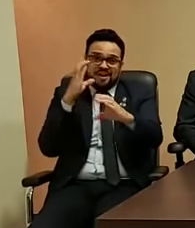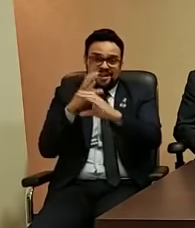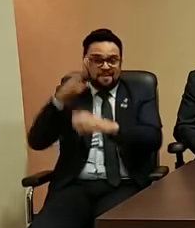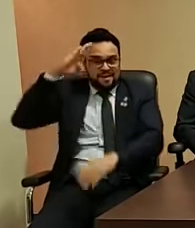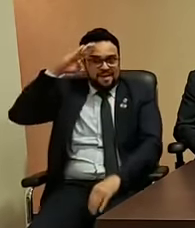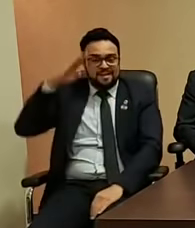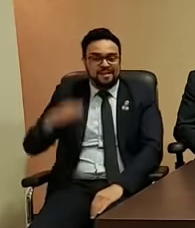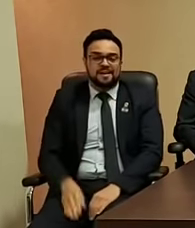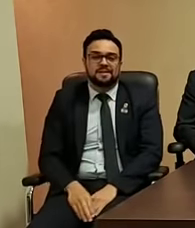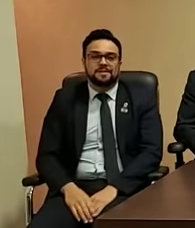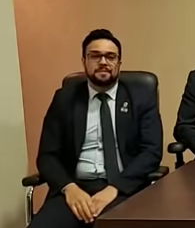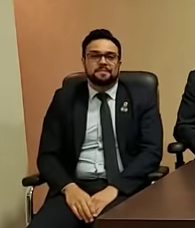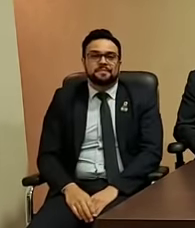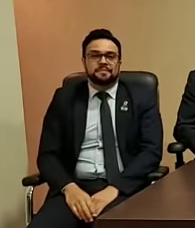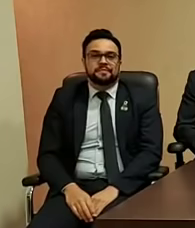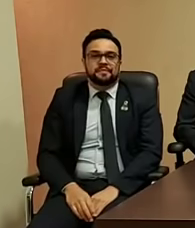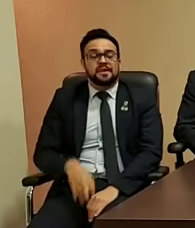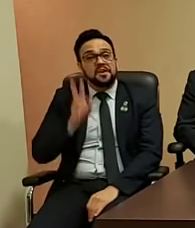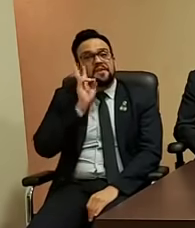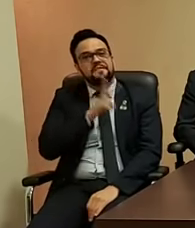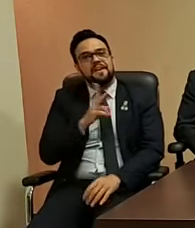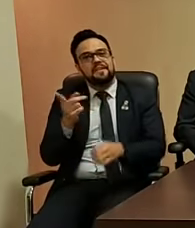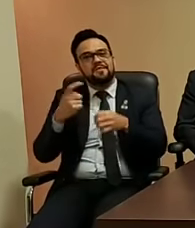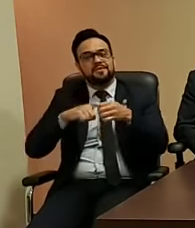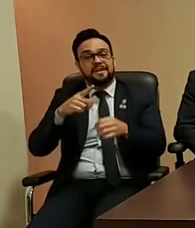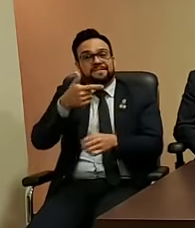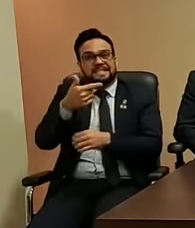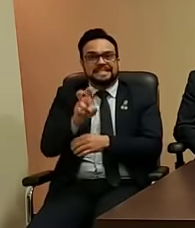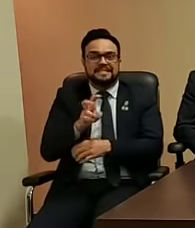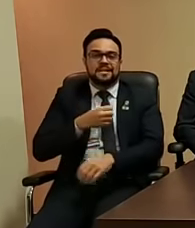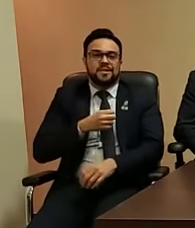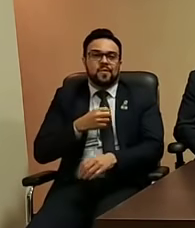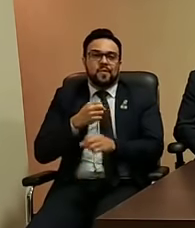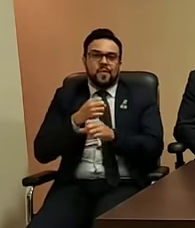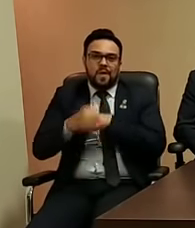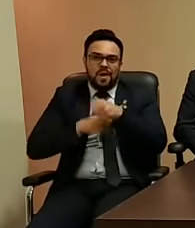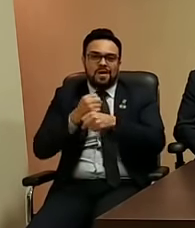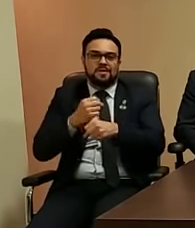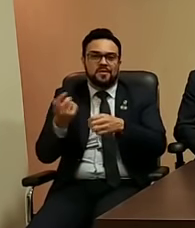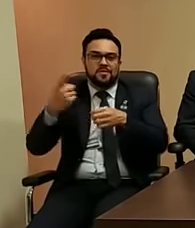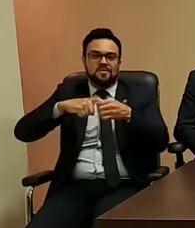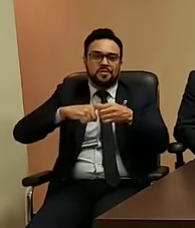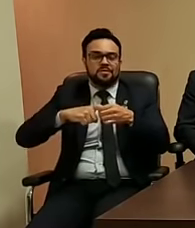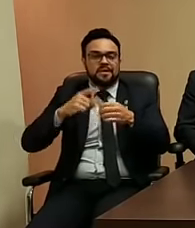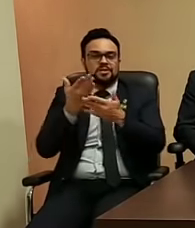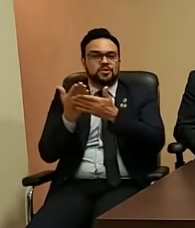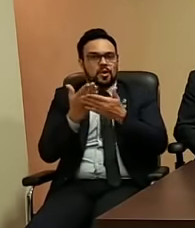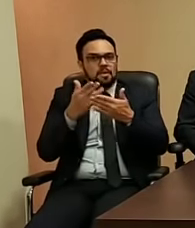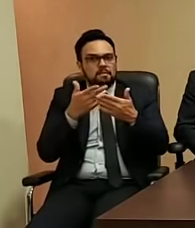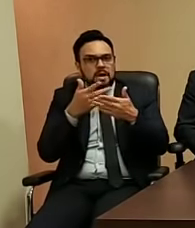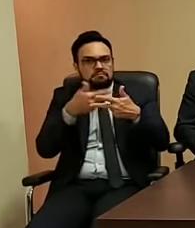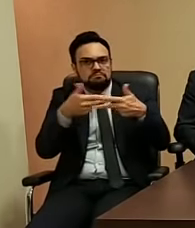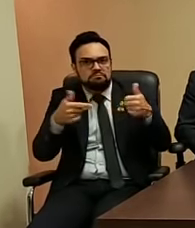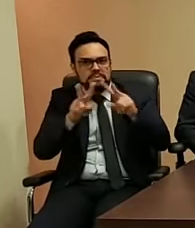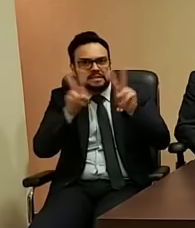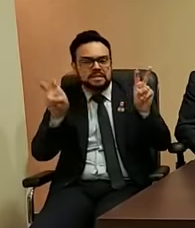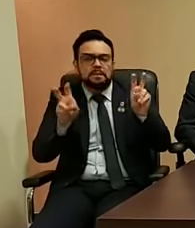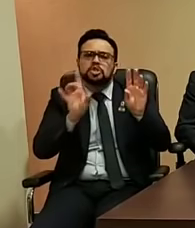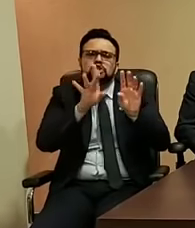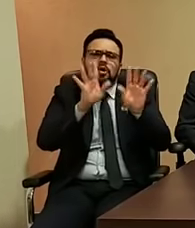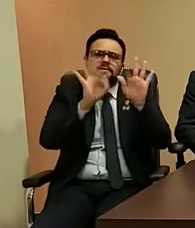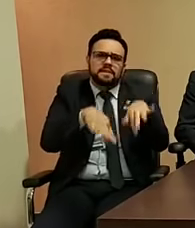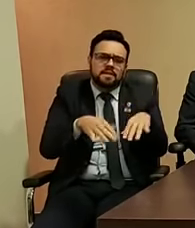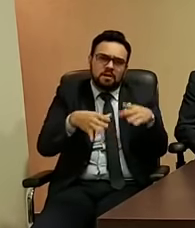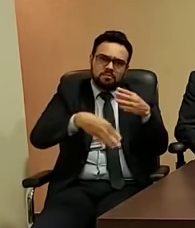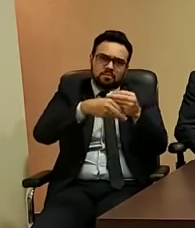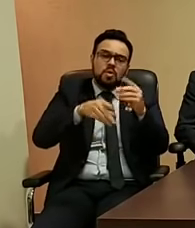Vai rever a tua escola, né, de 5 anos, tá certo? Vamos ocupar o Pedro Guimarães também. Alguma coisa mais, ô Matheus? Só para fechar,